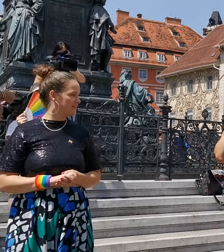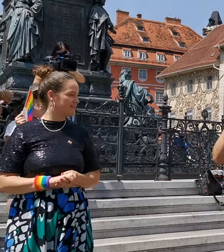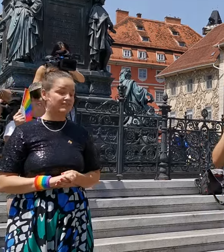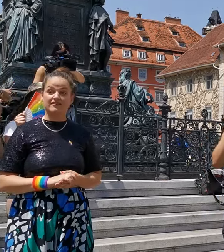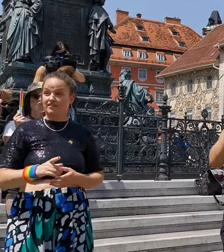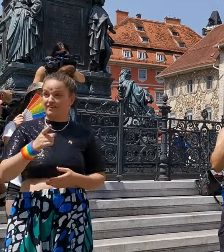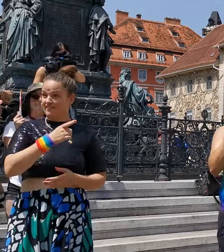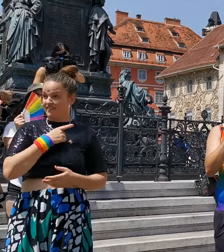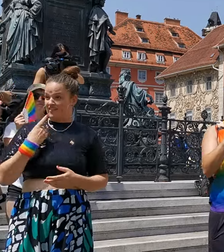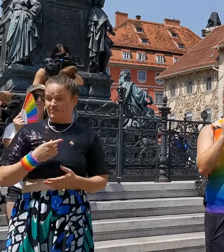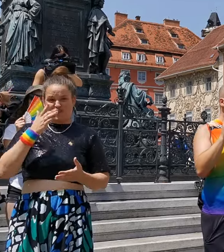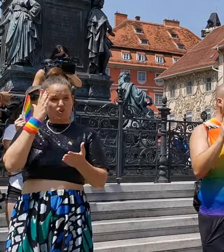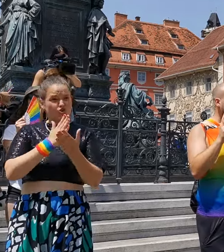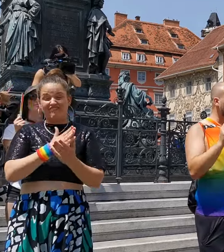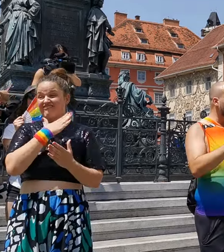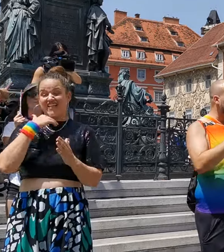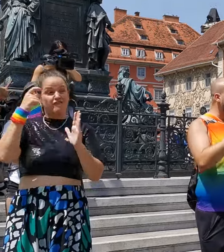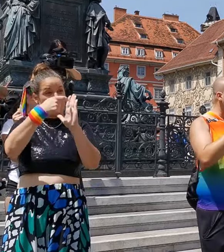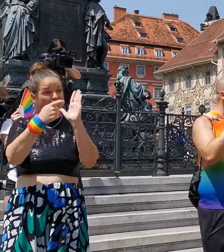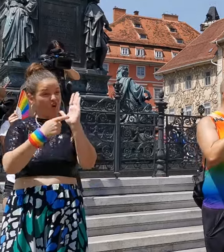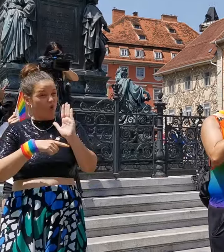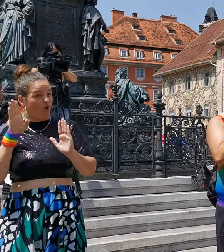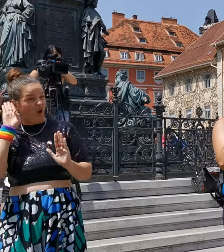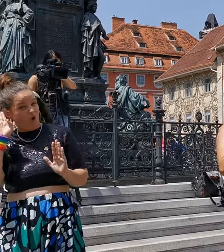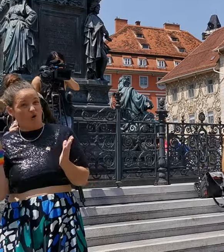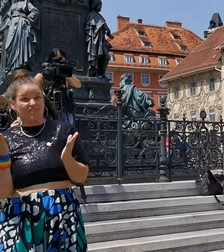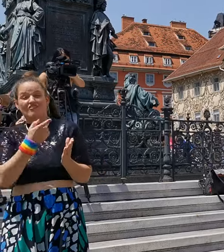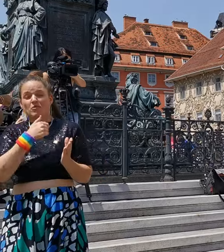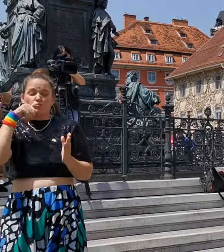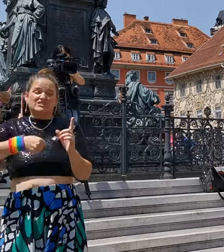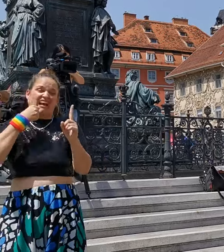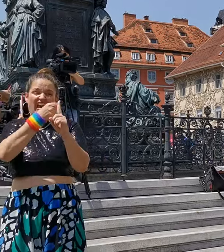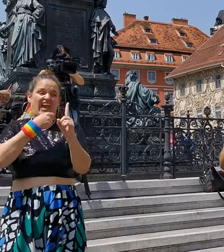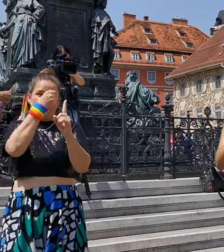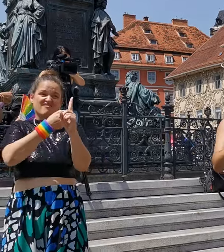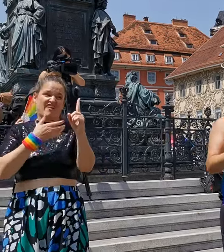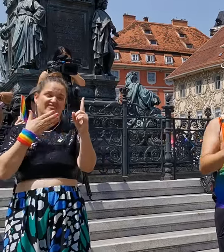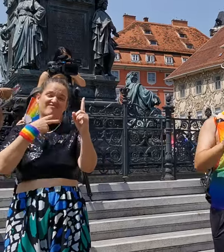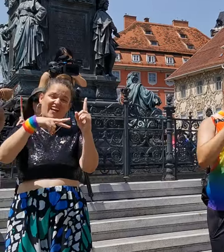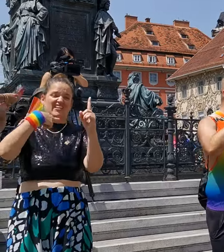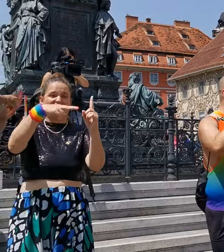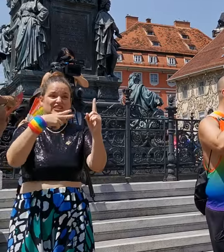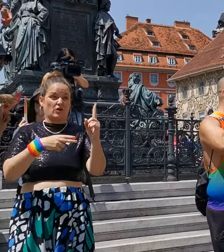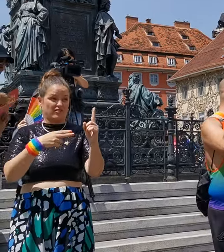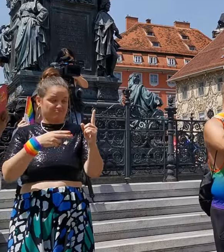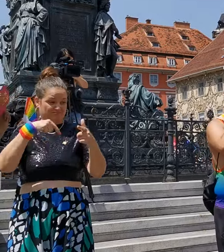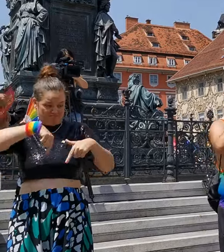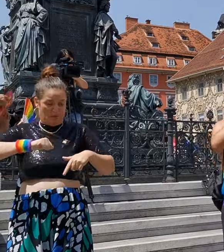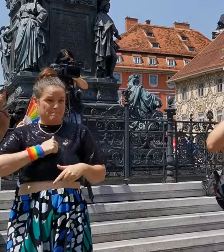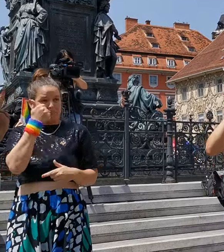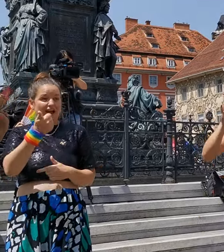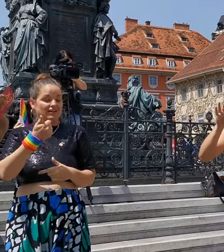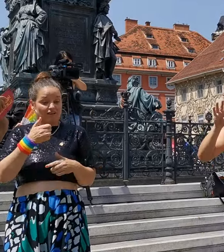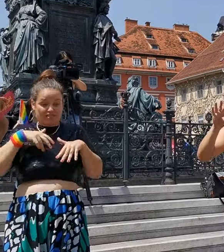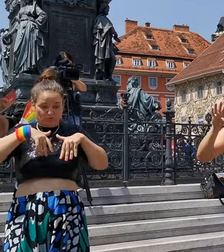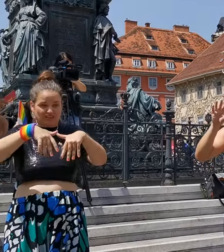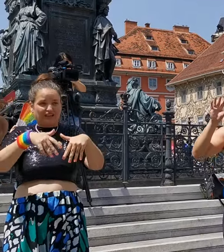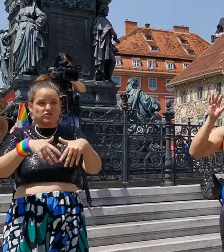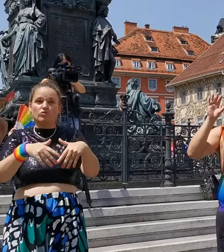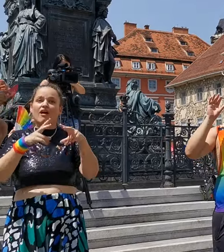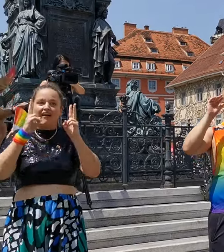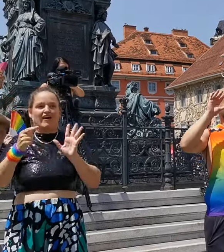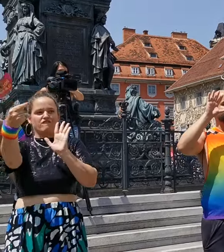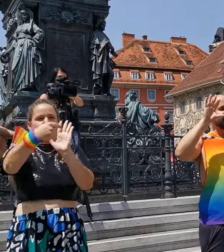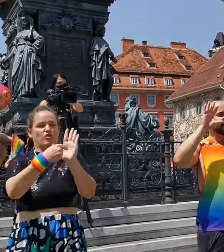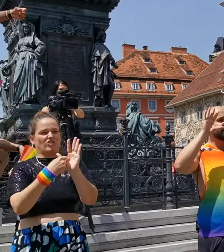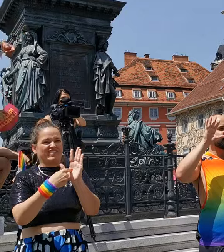Wir haben schon ganz viele Forderungen gehört. Wir müssen noch viel tun. Und Pride ist eine Demonstration, um das zu fordern. Pride hat aber